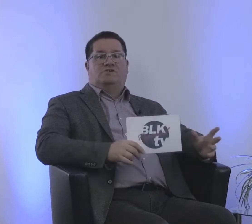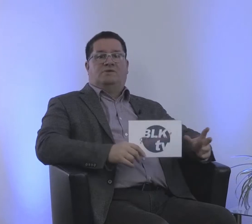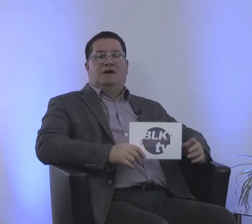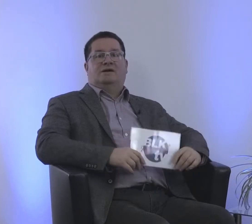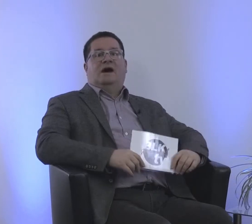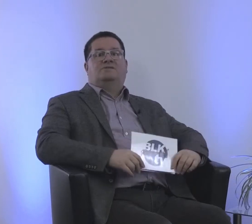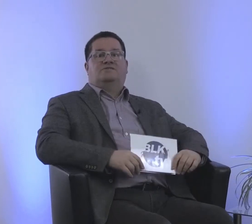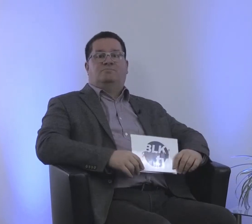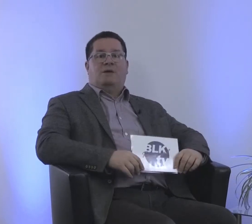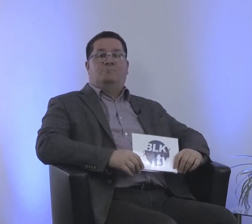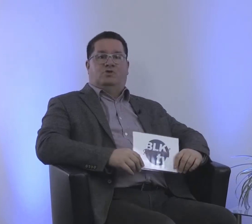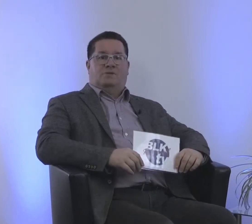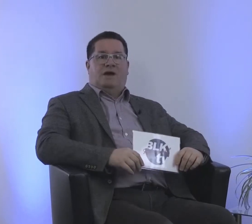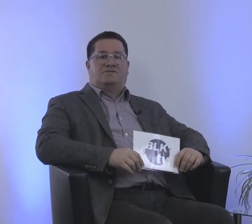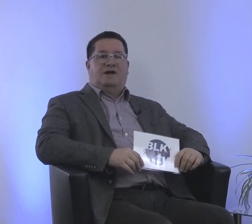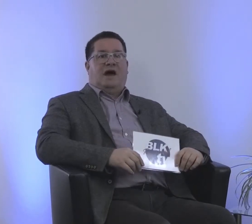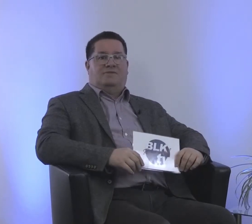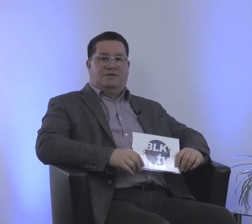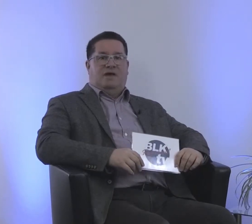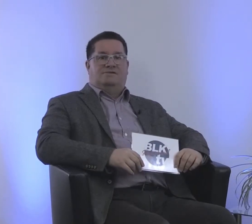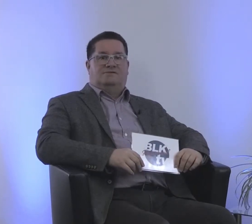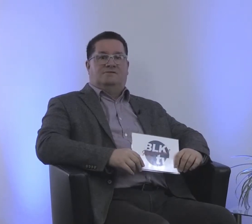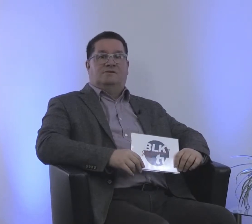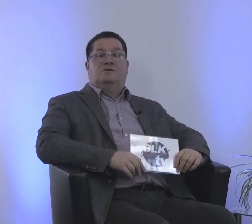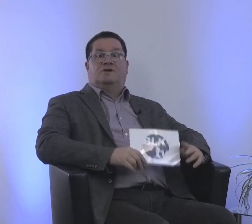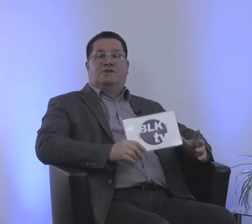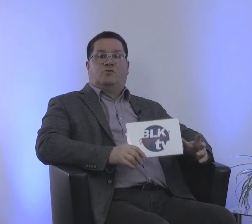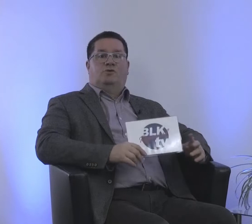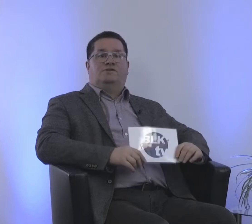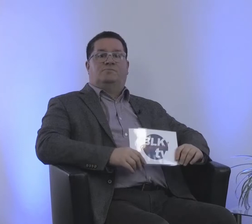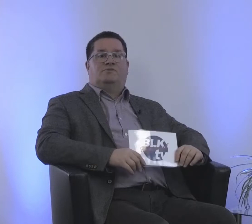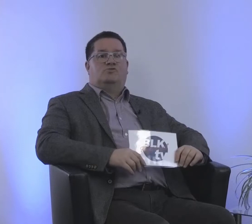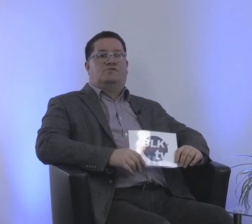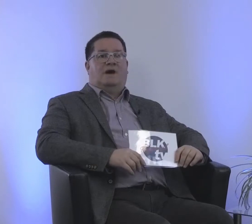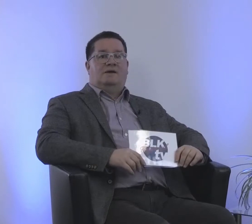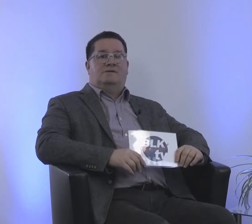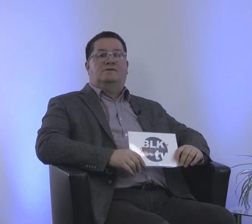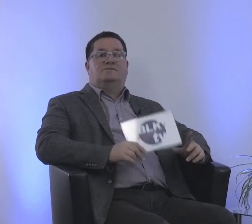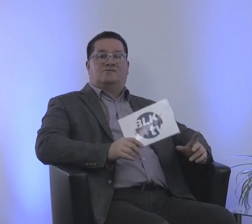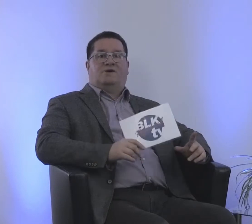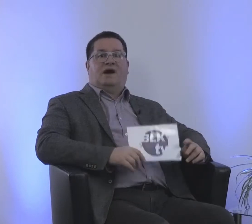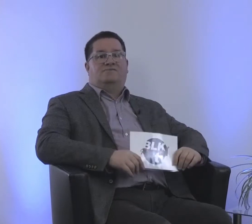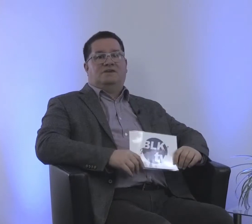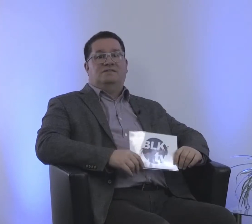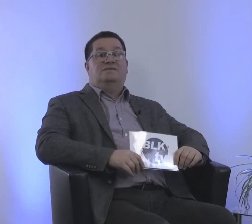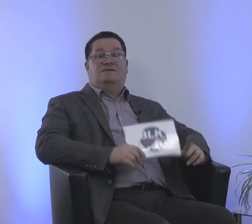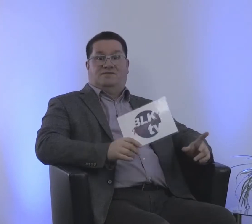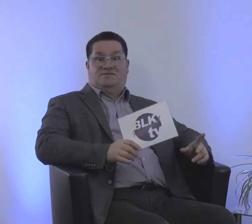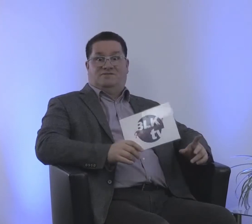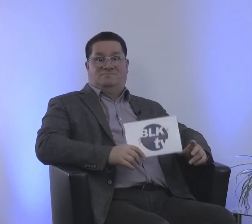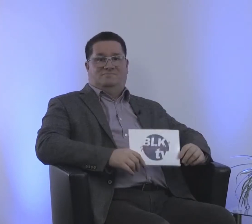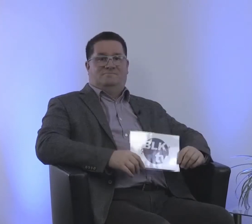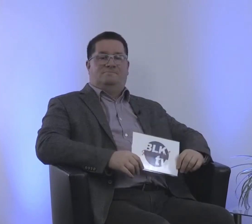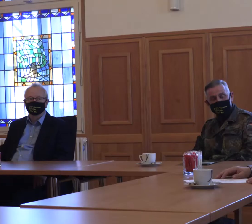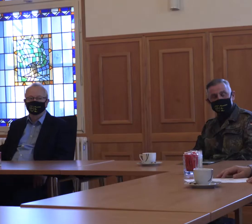Die Bundeswehr hatte sich beim Bürgermeister angemeldet. Was der Grund des Besuches war, das verraten wir Ihnen